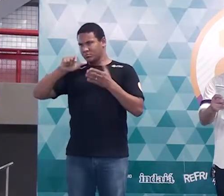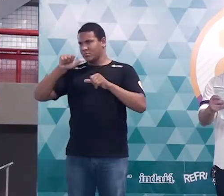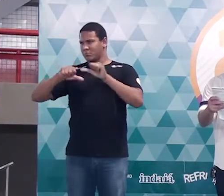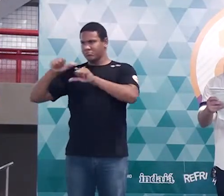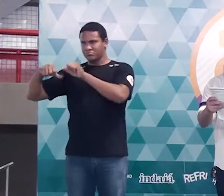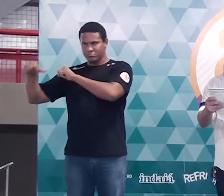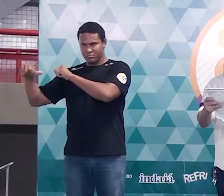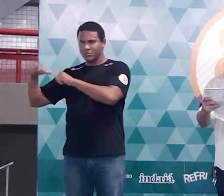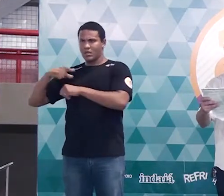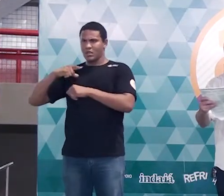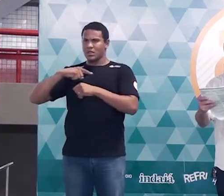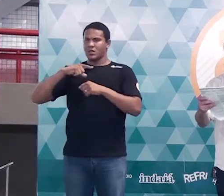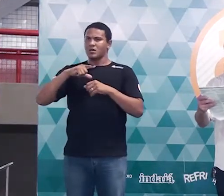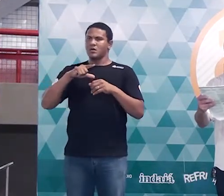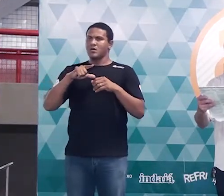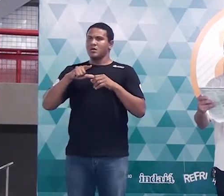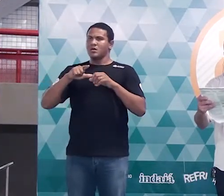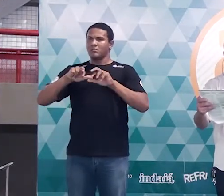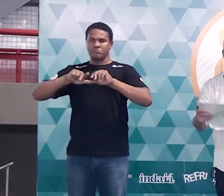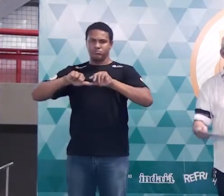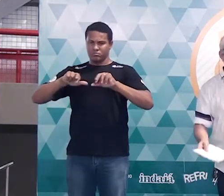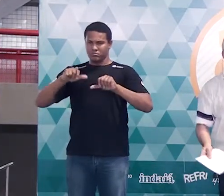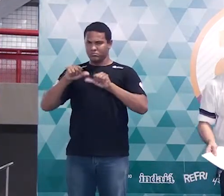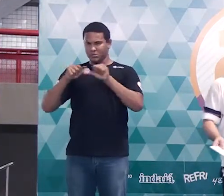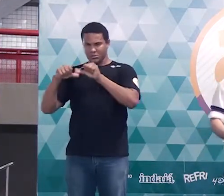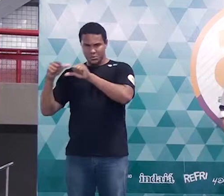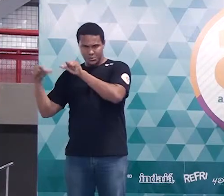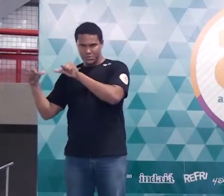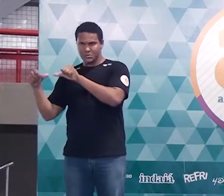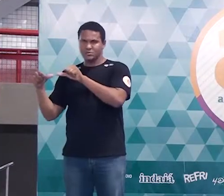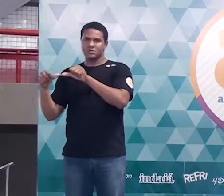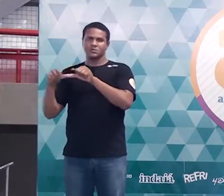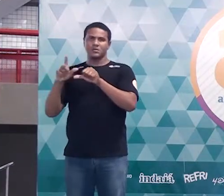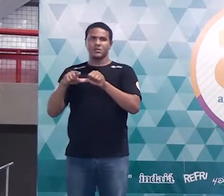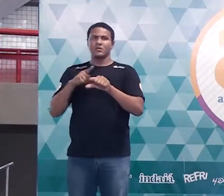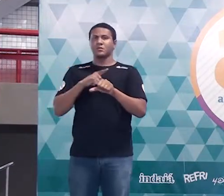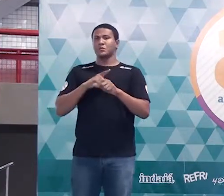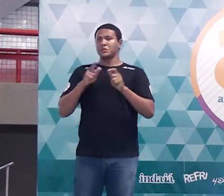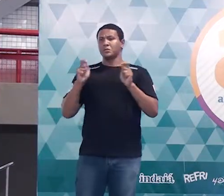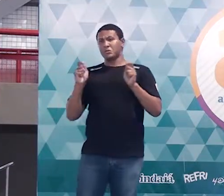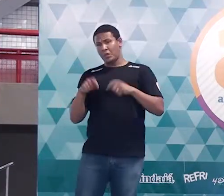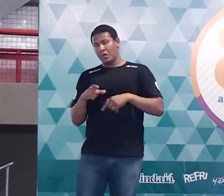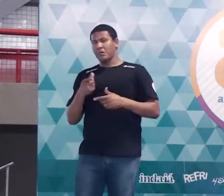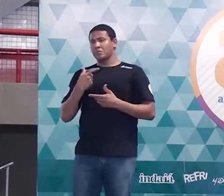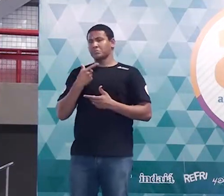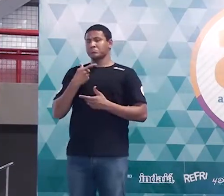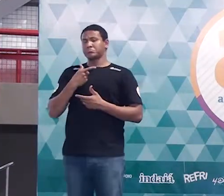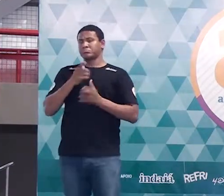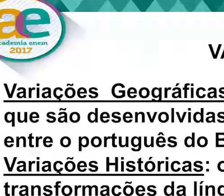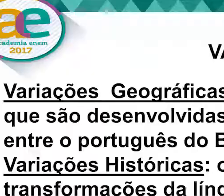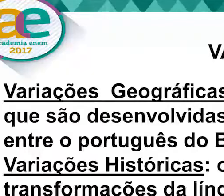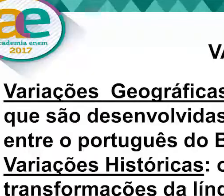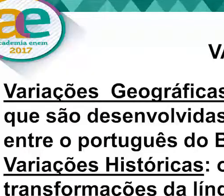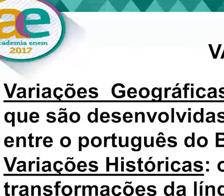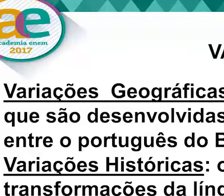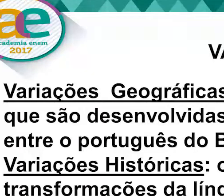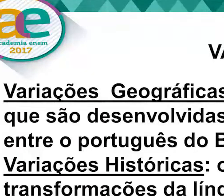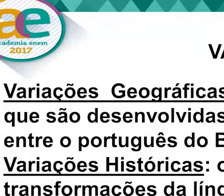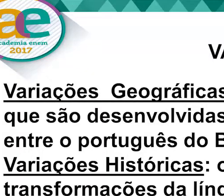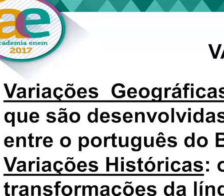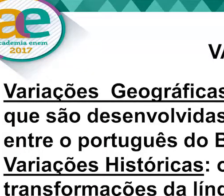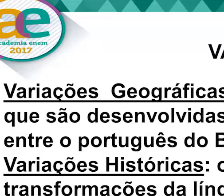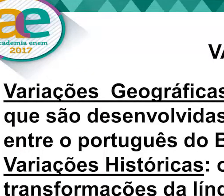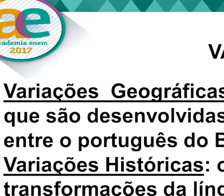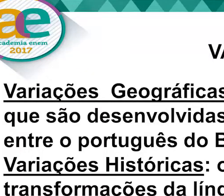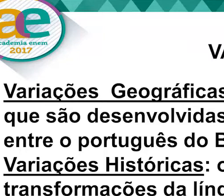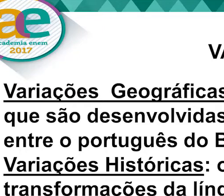pela apostila, isso está aí na página 13, elas podem ser de diferentes modalidades. Primeiro, a primeira